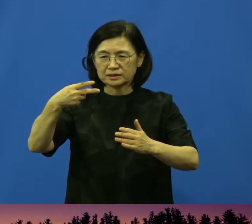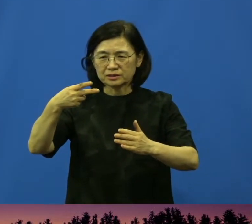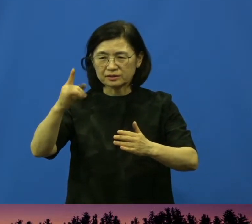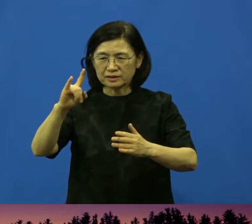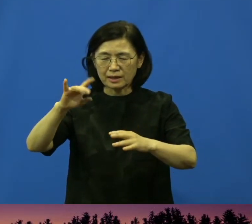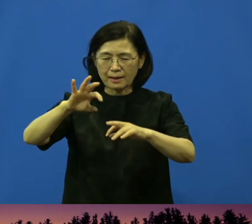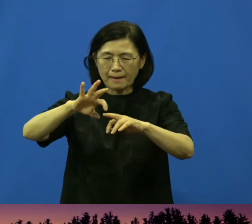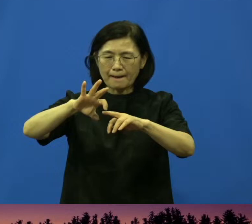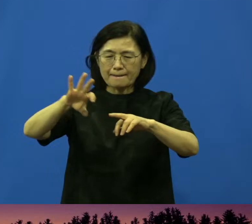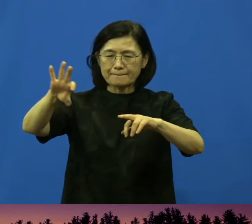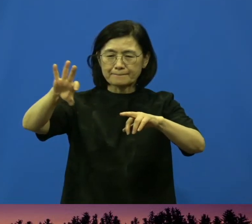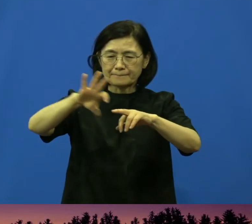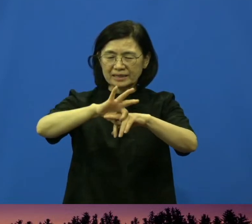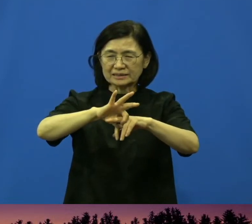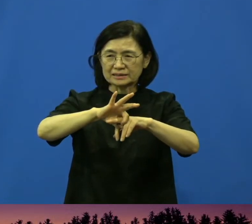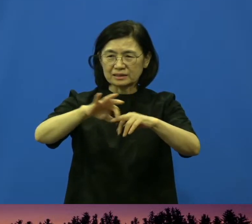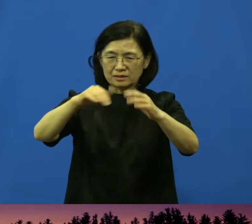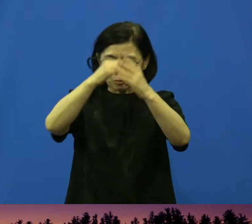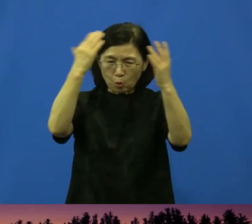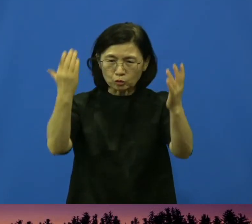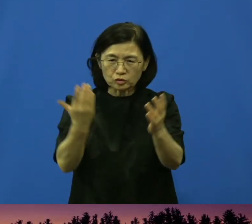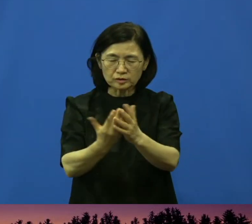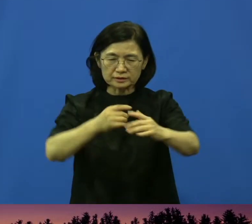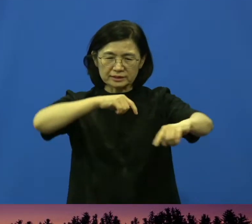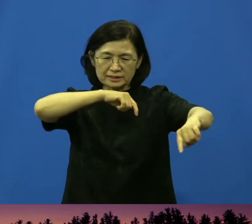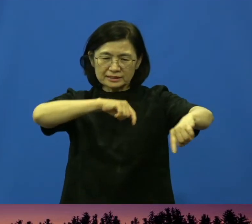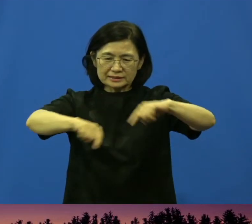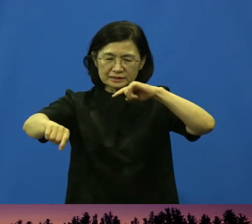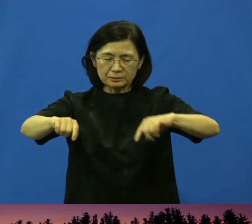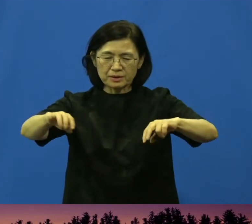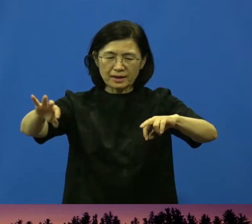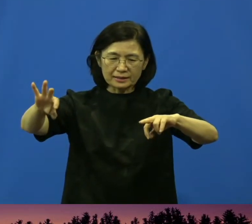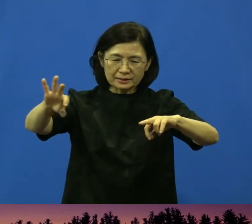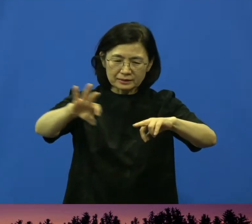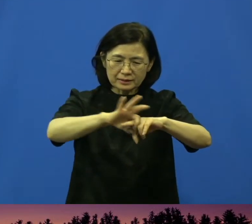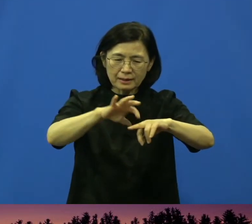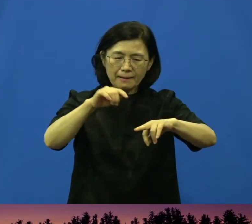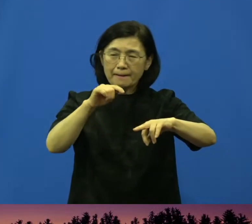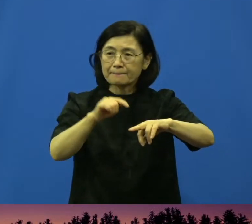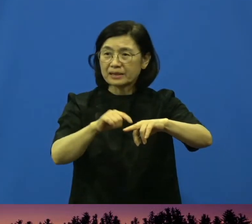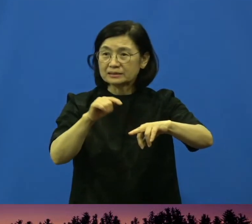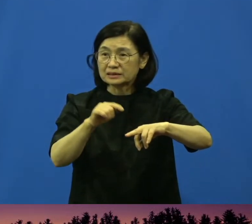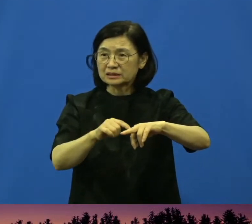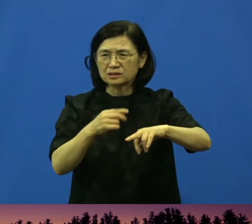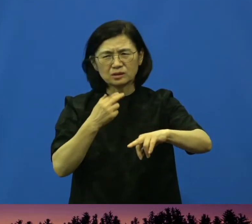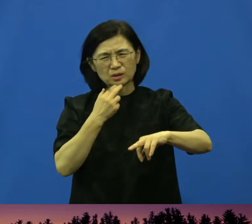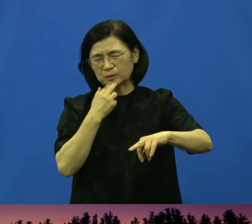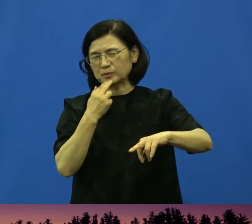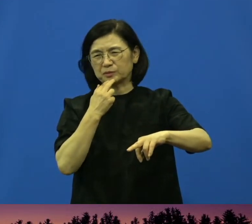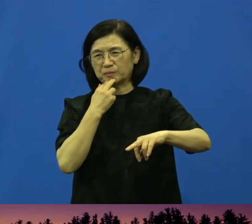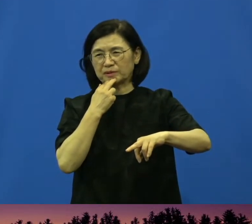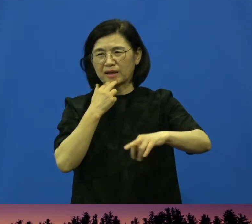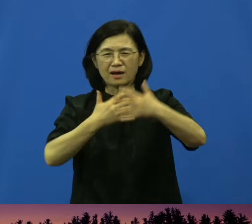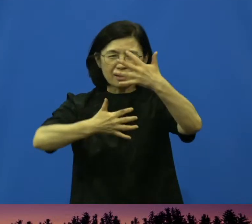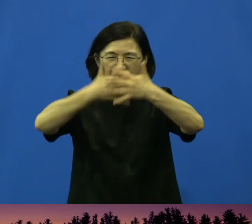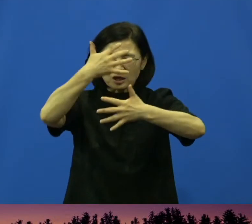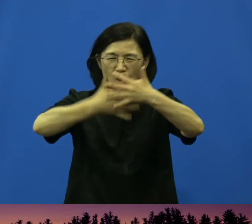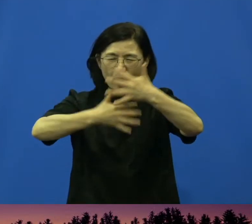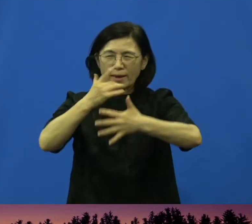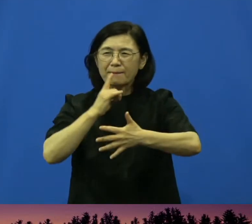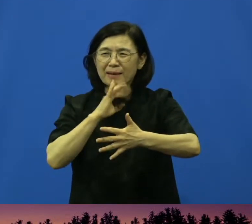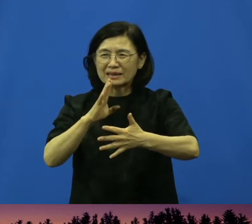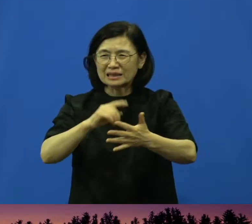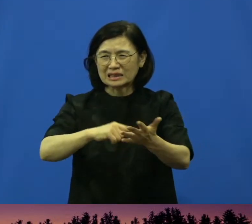모든 반지를 지배하는 절대 반지. 근데 그런 반지가 있나요? 없어요.